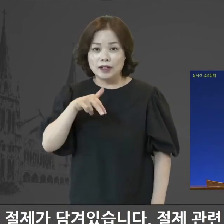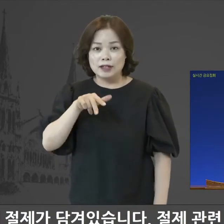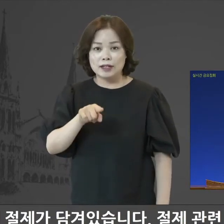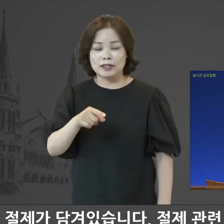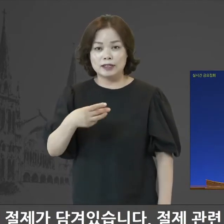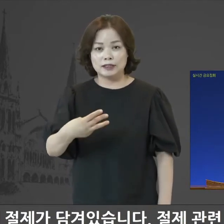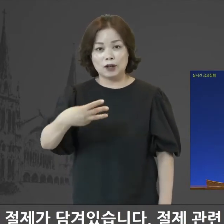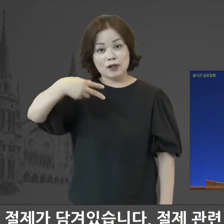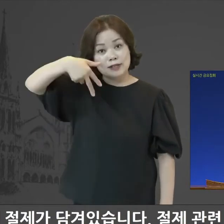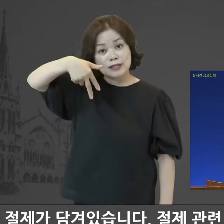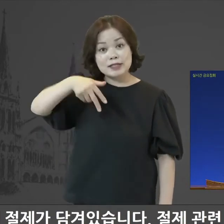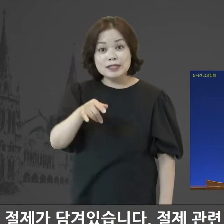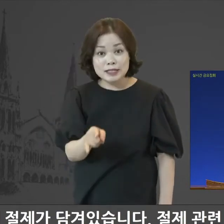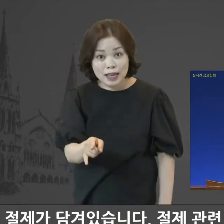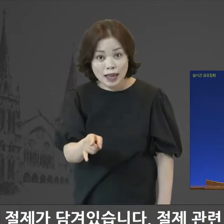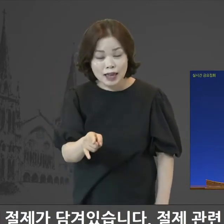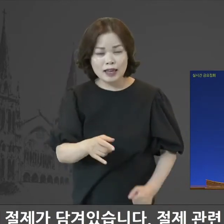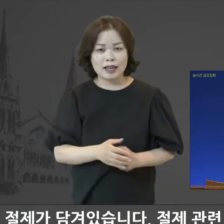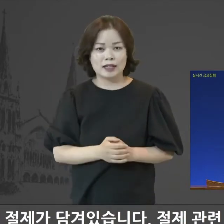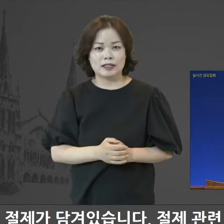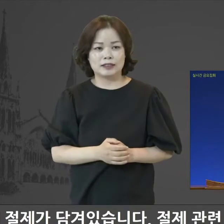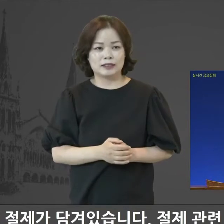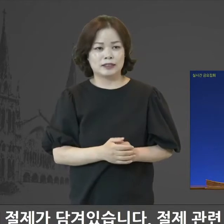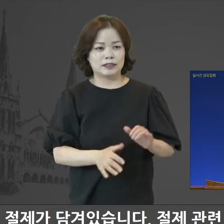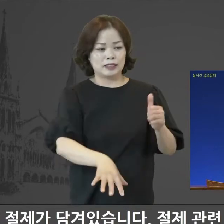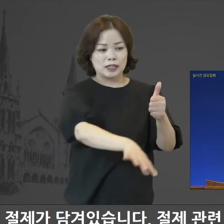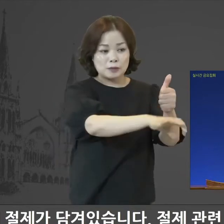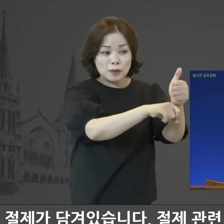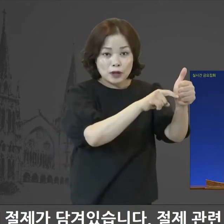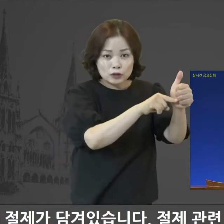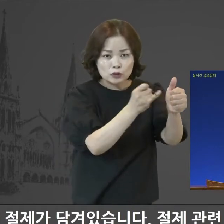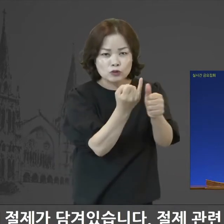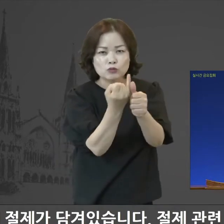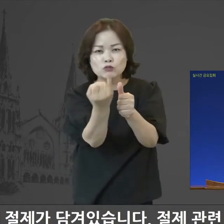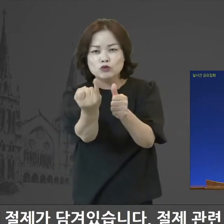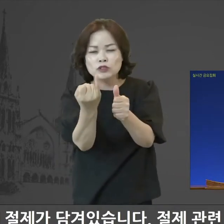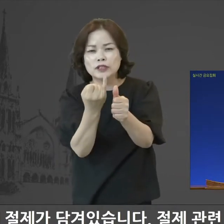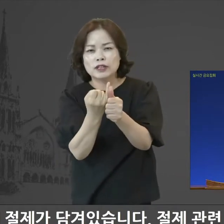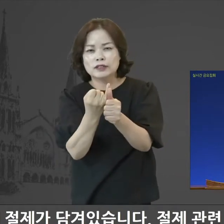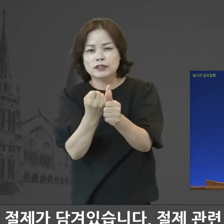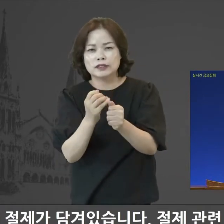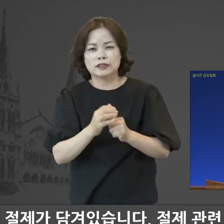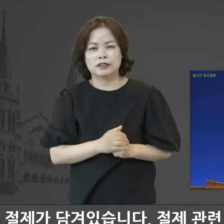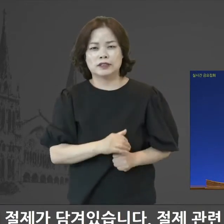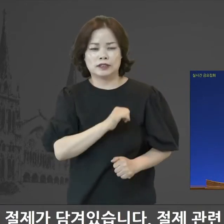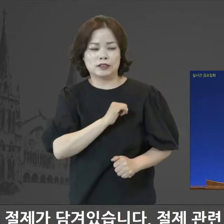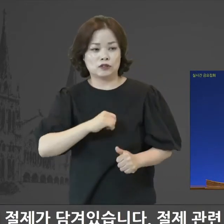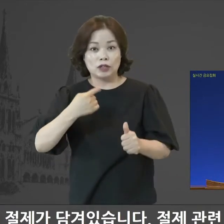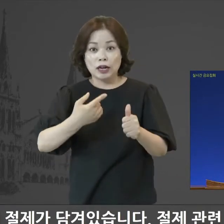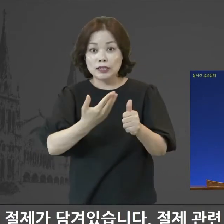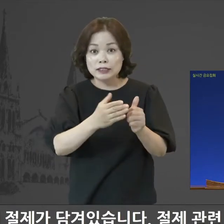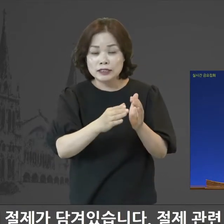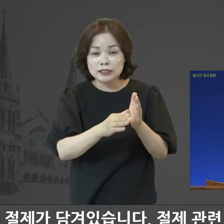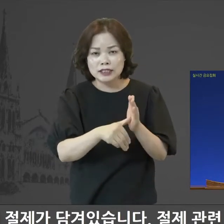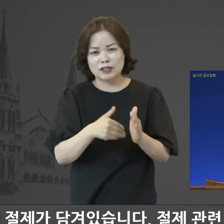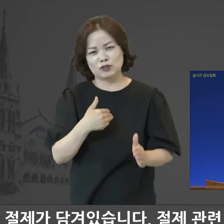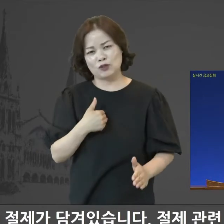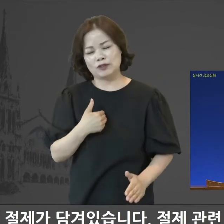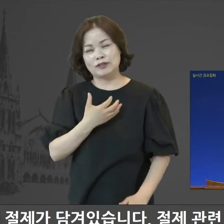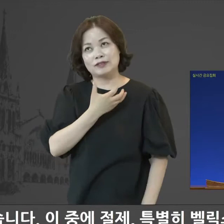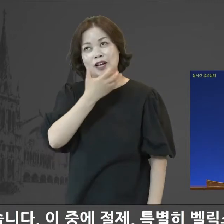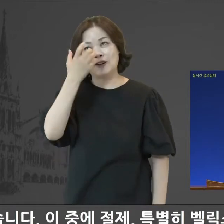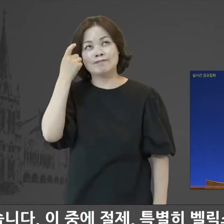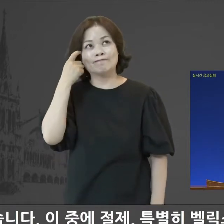특별히 이 벨릭스하고 두루실라에 대해서 바울이 절제에 대해서 가르칠 때 저는